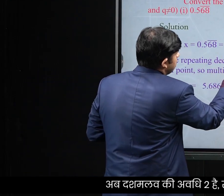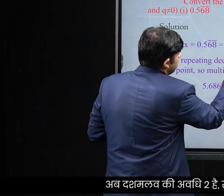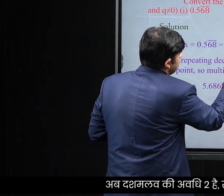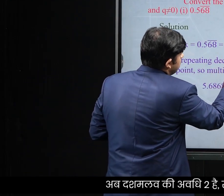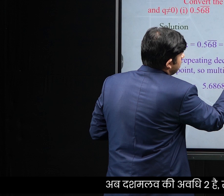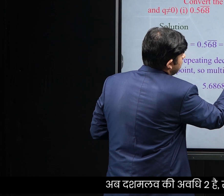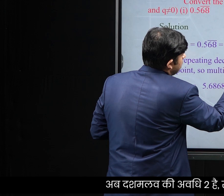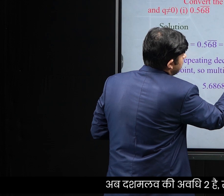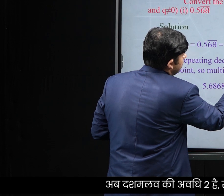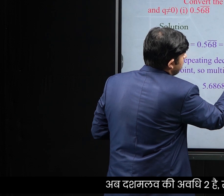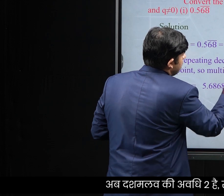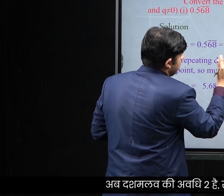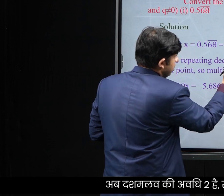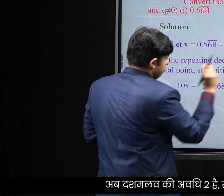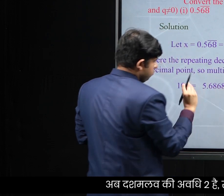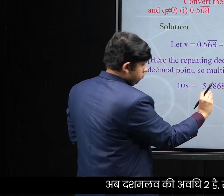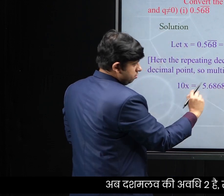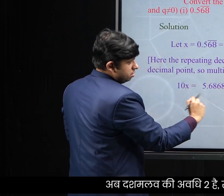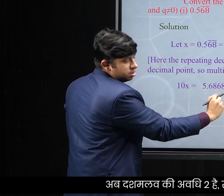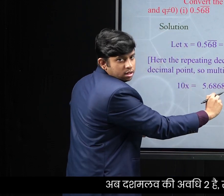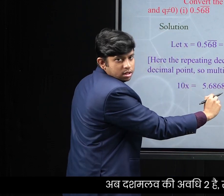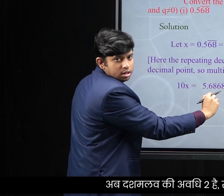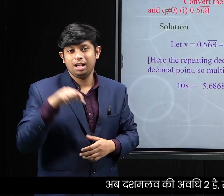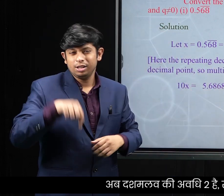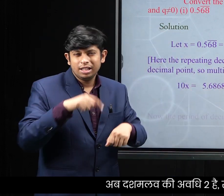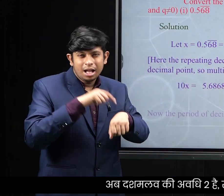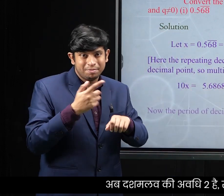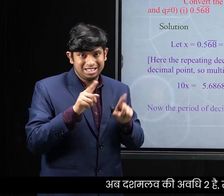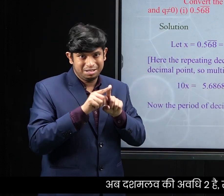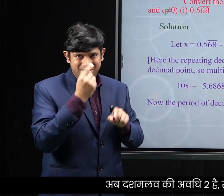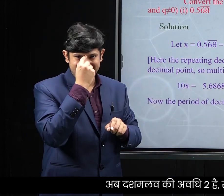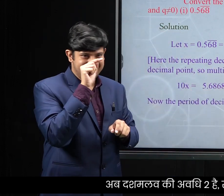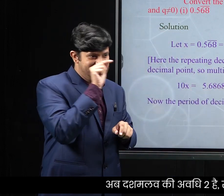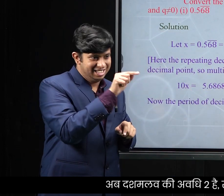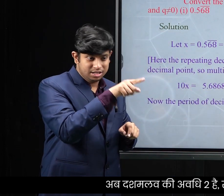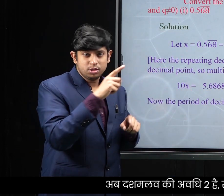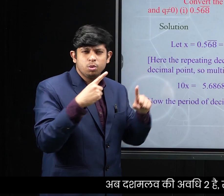2 अब दशमलव की अवधि 2 है। समीकरण 2 को 100 से गुणा करें।